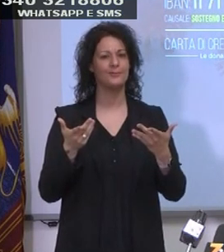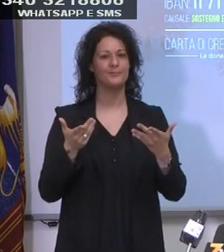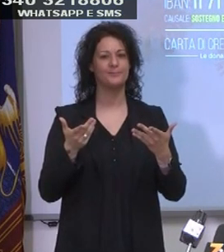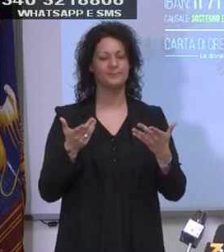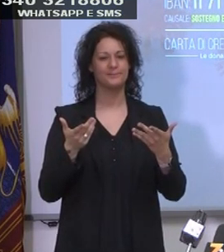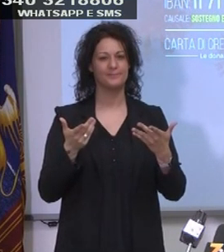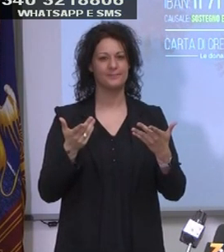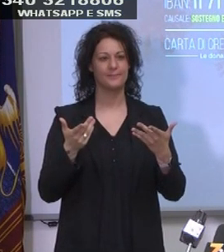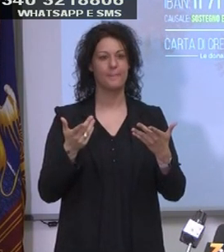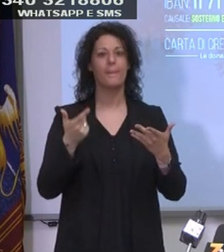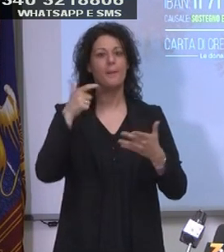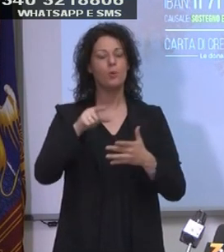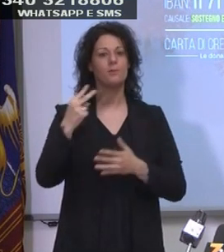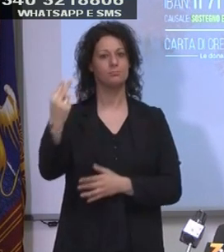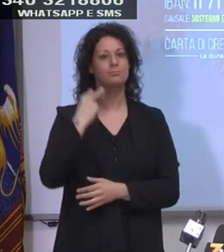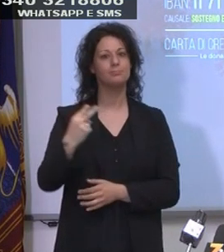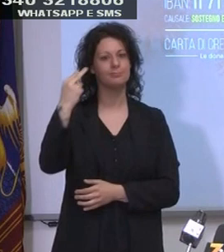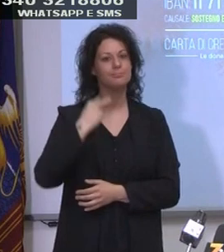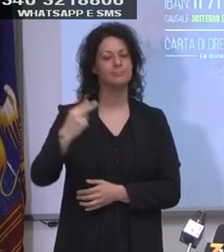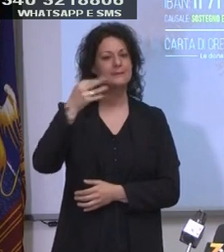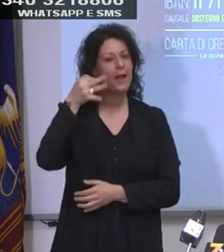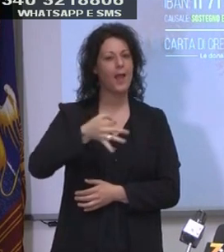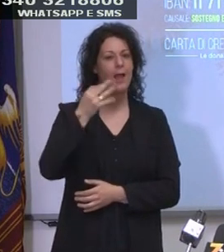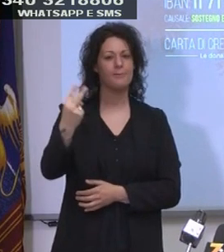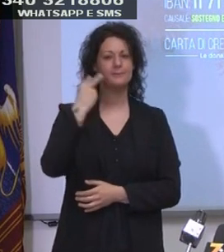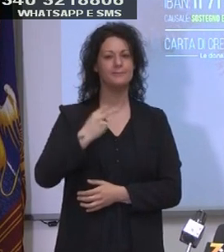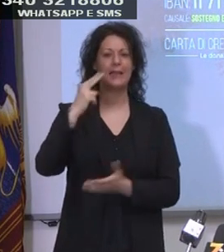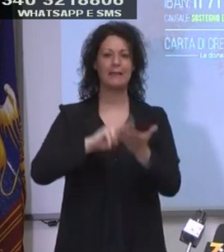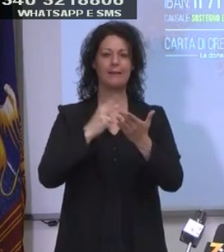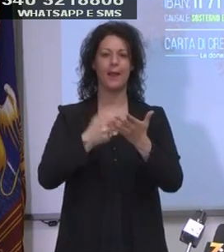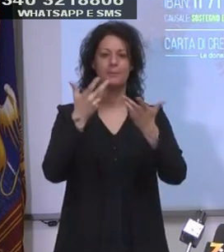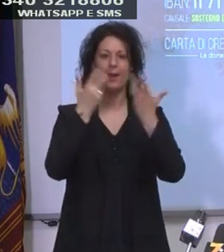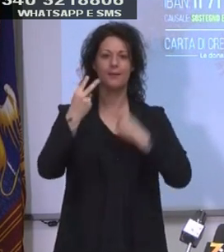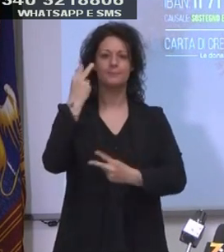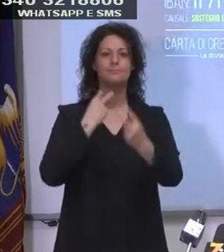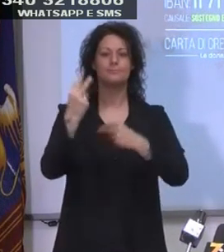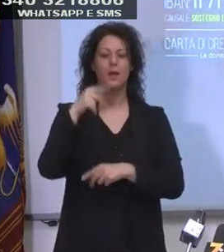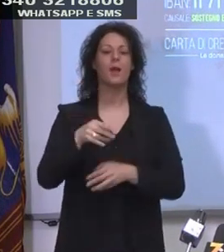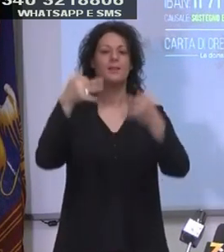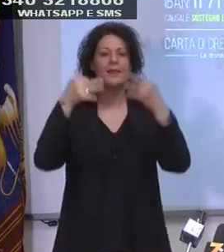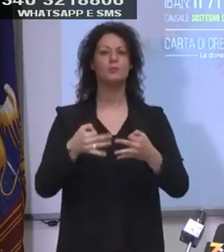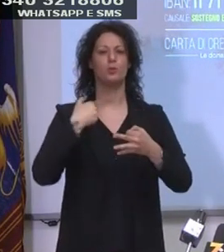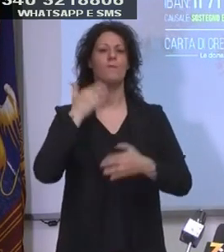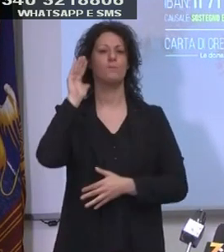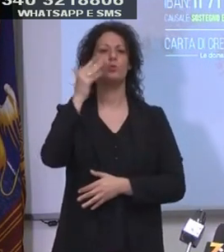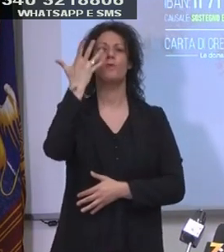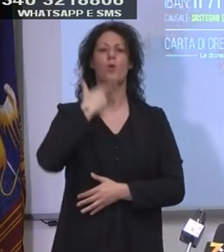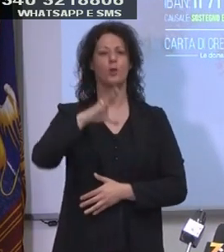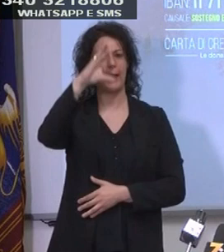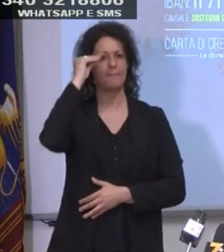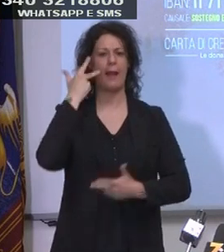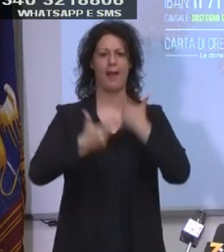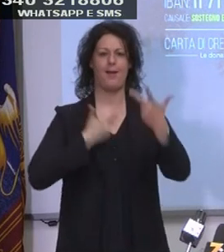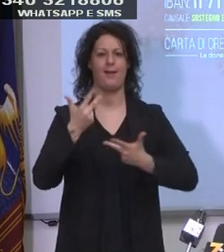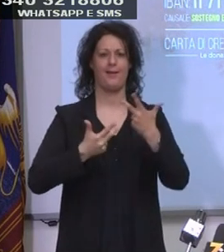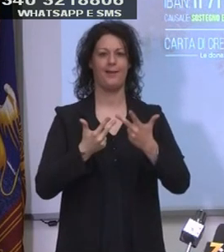ha deciso, vedendo lei, Chiara, ho deciso che vorrò anch'io impararlo, quindi...